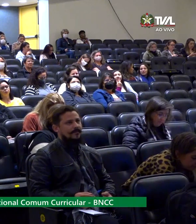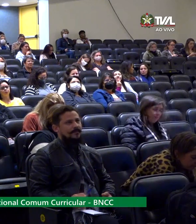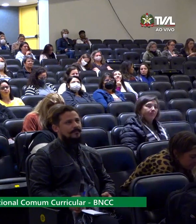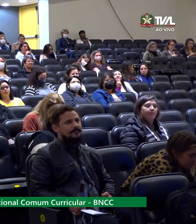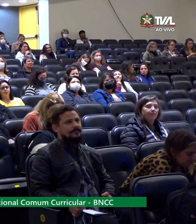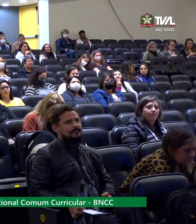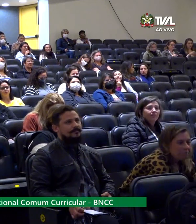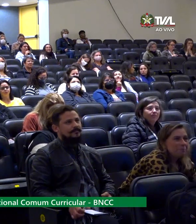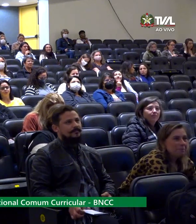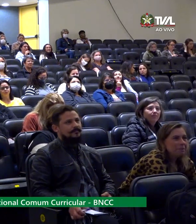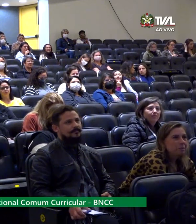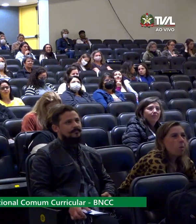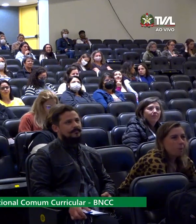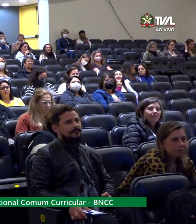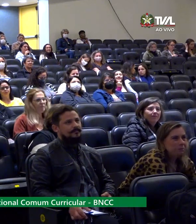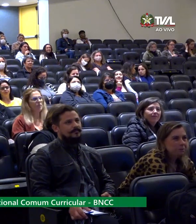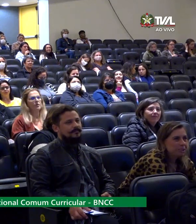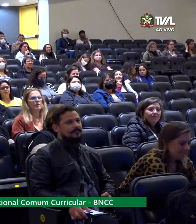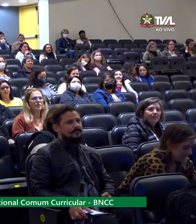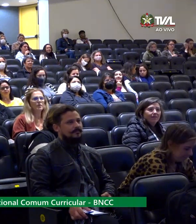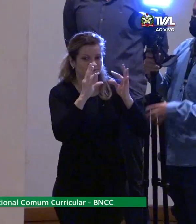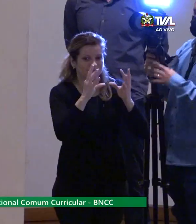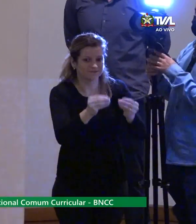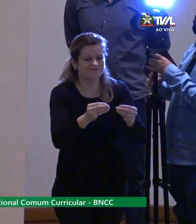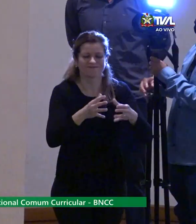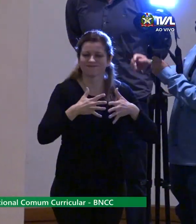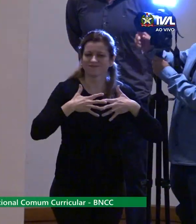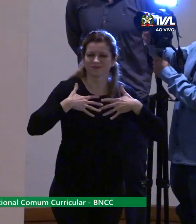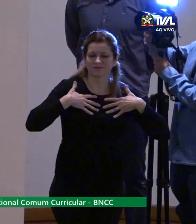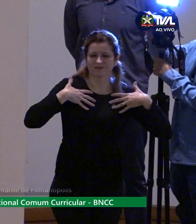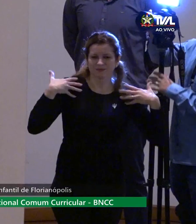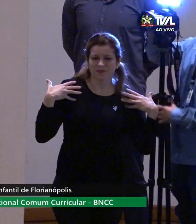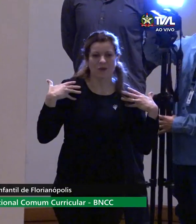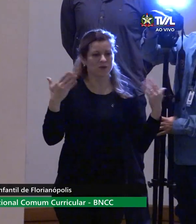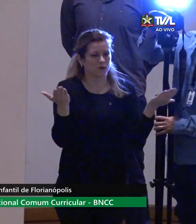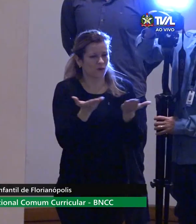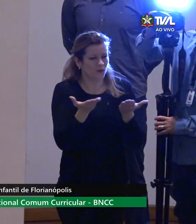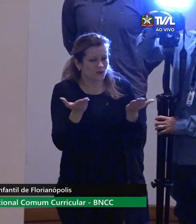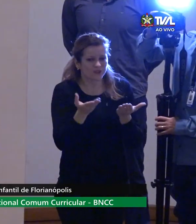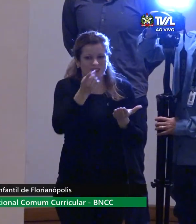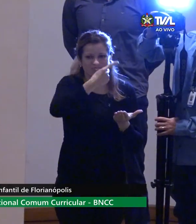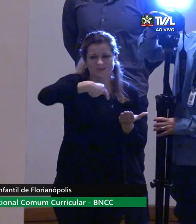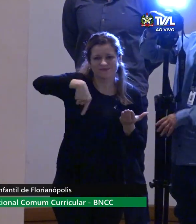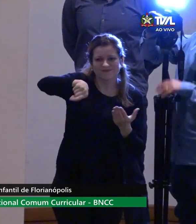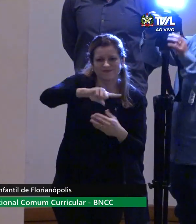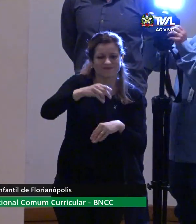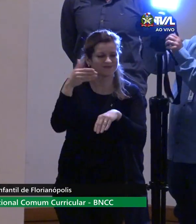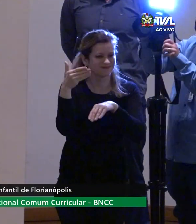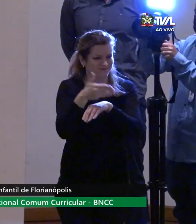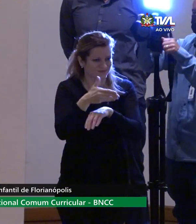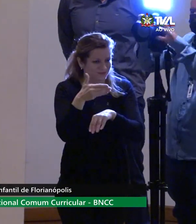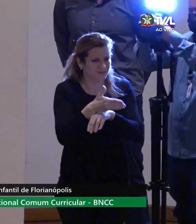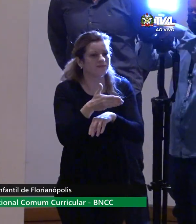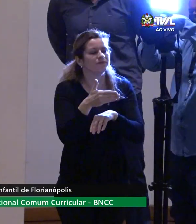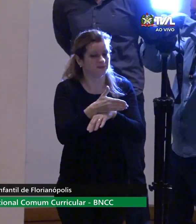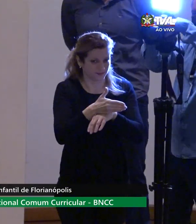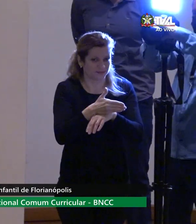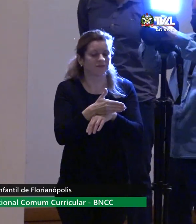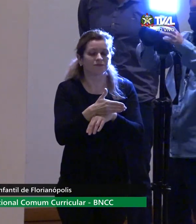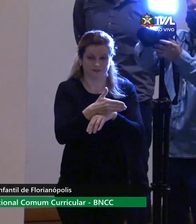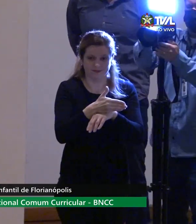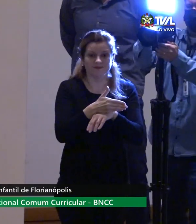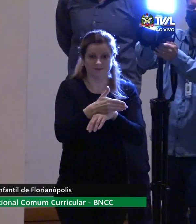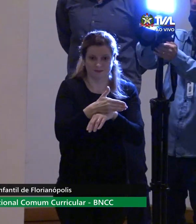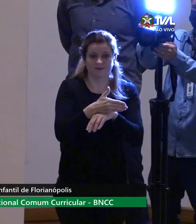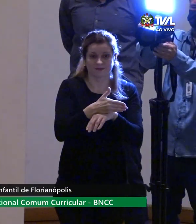Oi bem bom dia a todos e a todas é uma imensa satisfação nós estamos hoje aqui para podermos em alguma